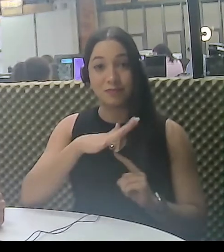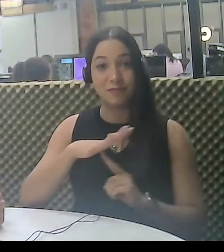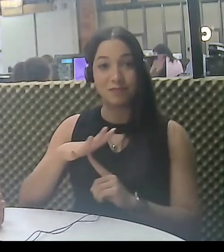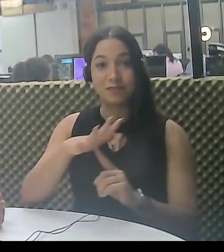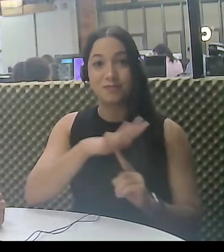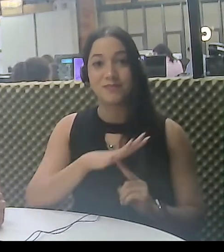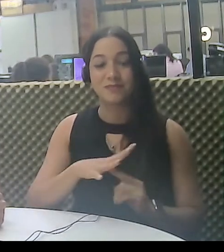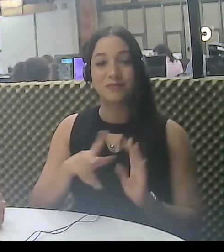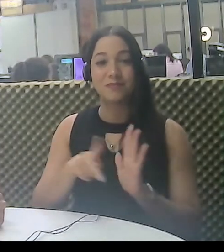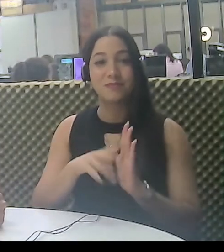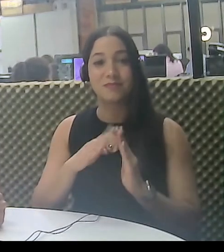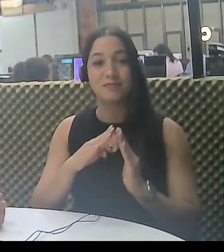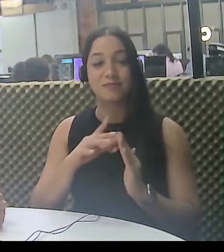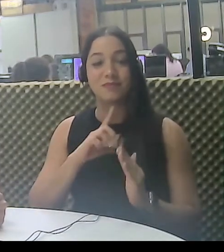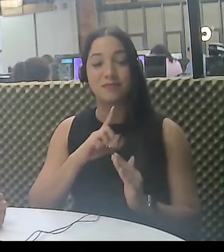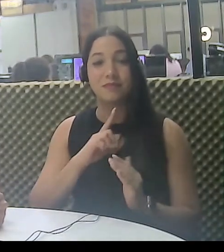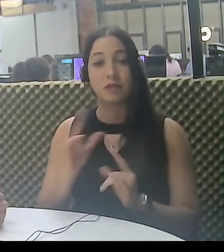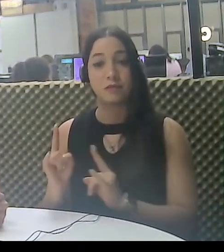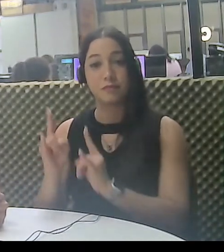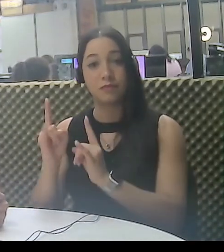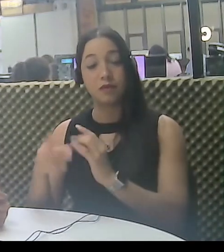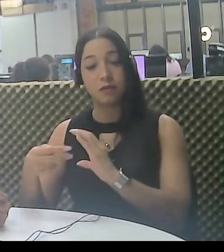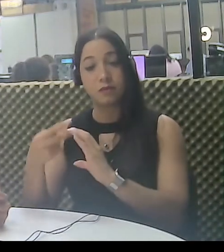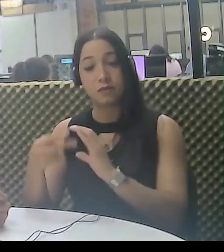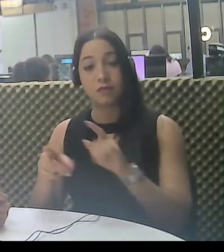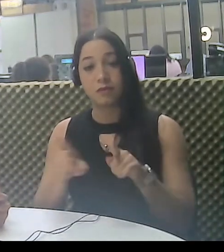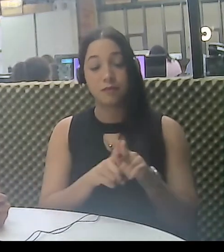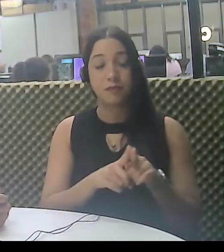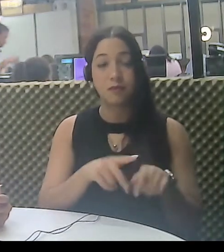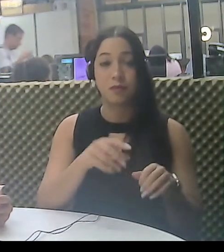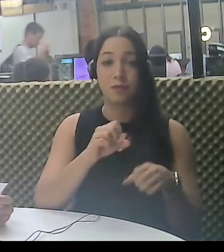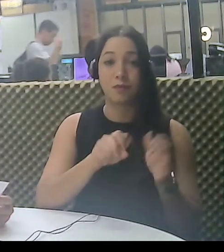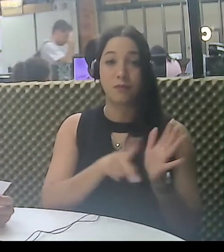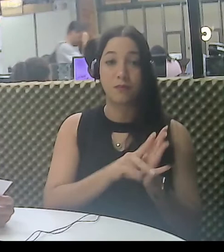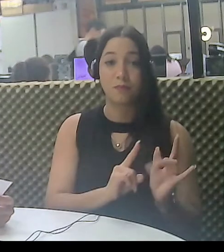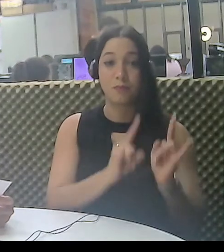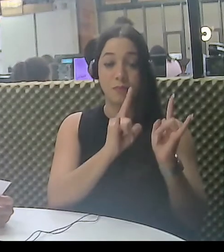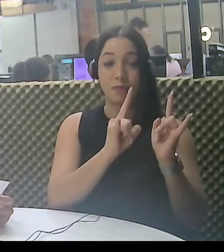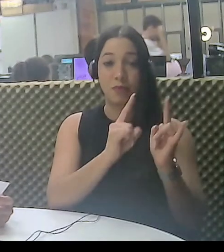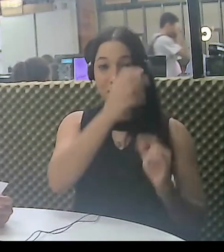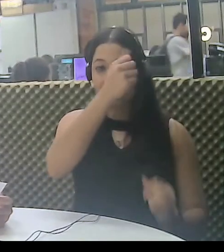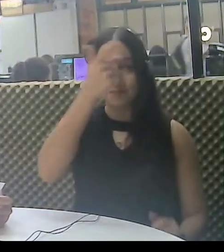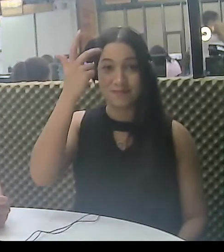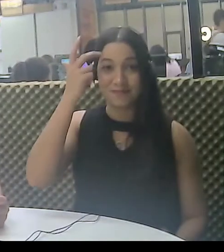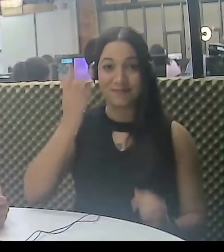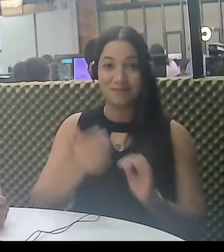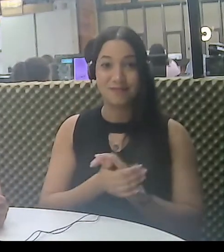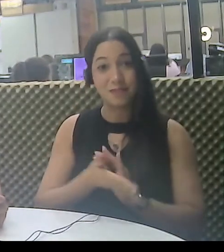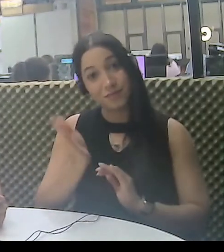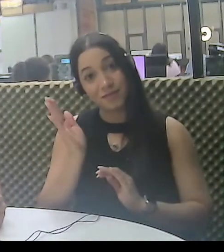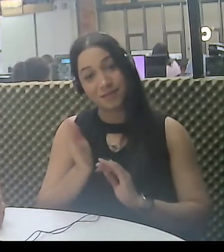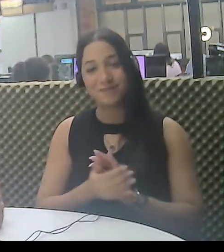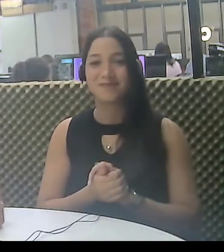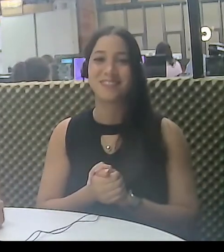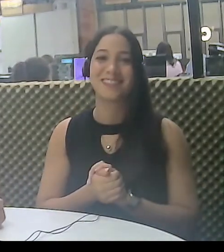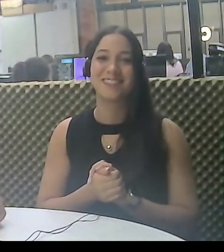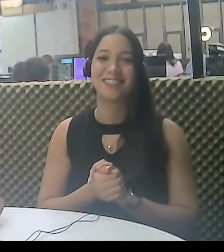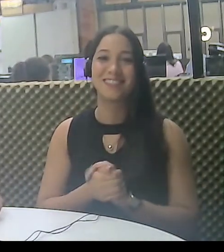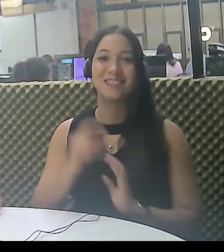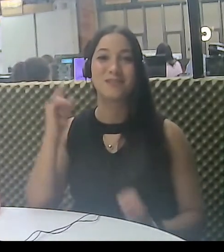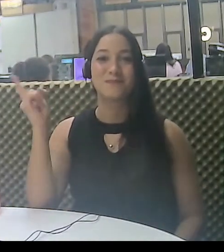produtos caseiros ficam entre os prédios do Centro Administrativo e da Câmara Municipal. Vá lá!